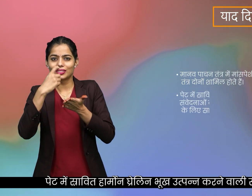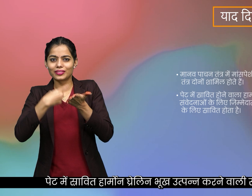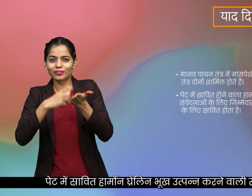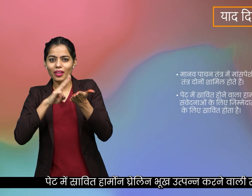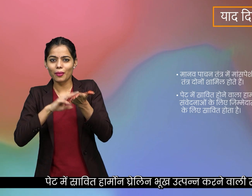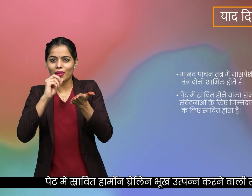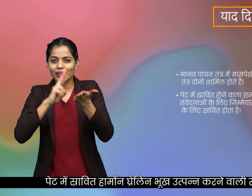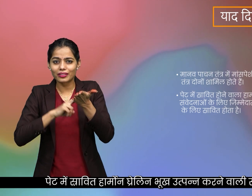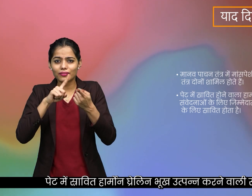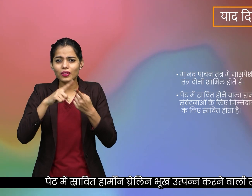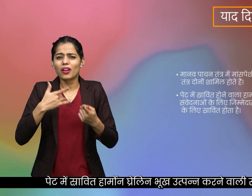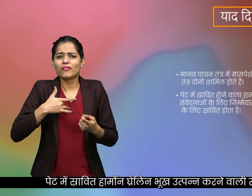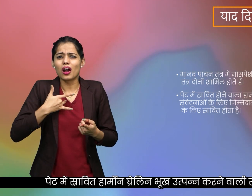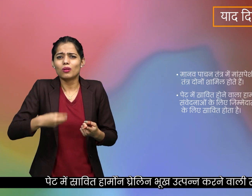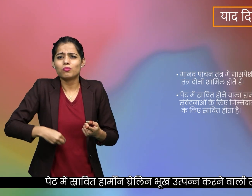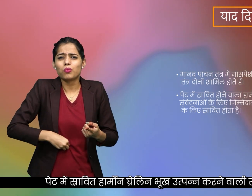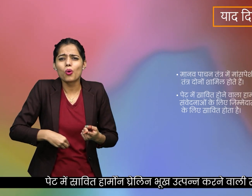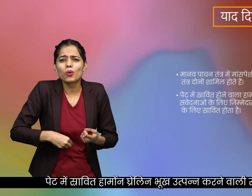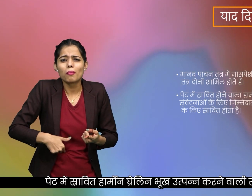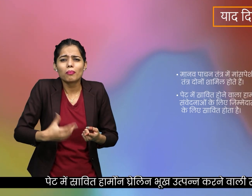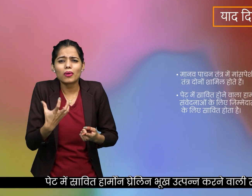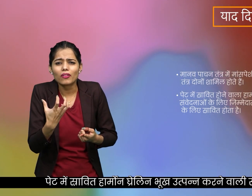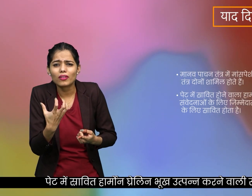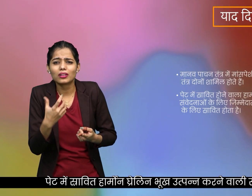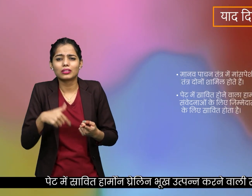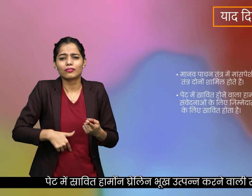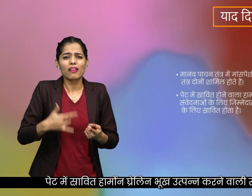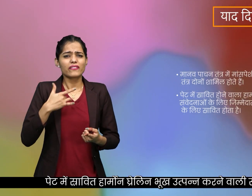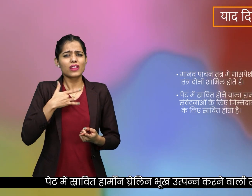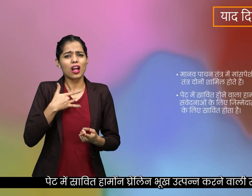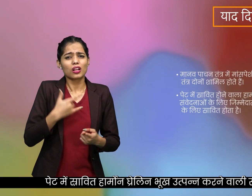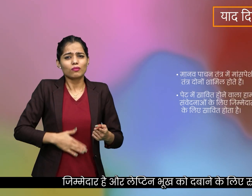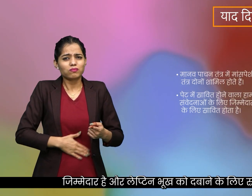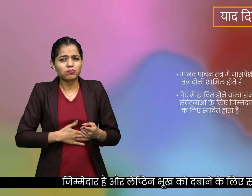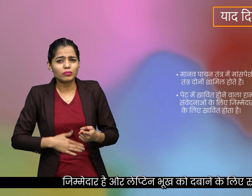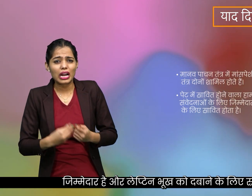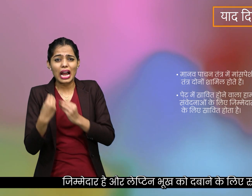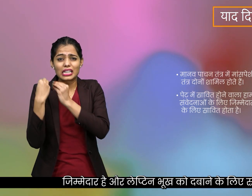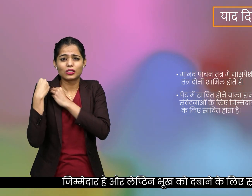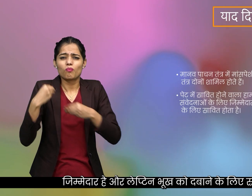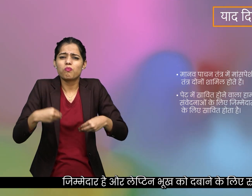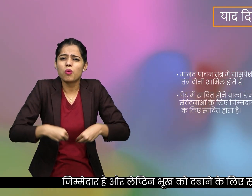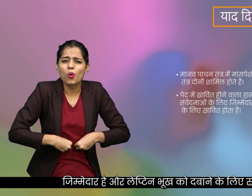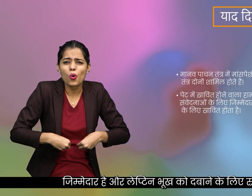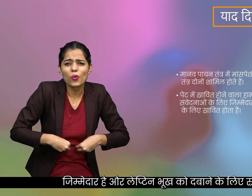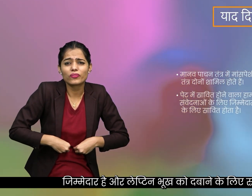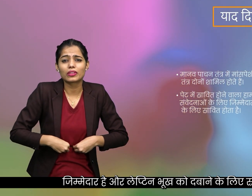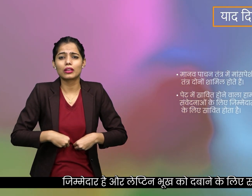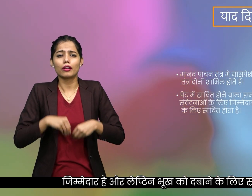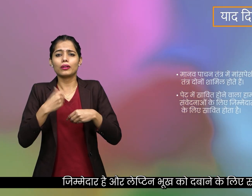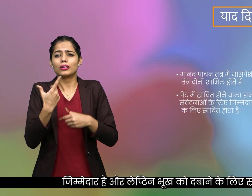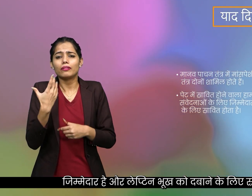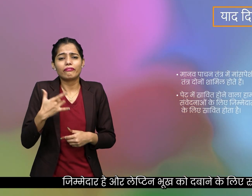पेट में हार्मोन ग्रेलिन भूख उत्पन्न करने वाली संवेदनाओं के लिए जिम्मेदार है और लेप्टिन भूख